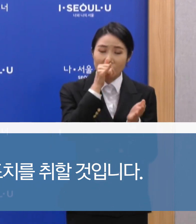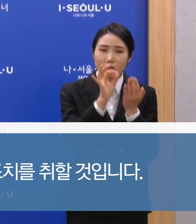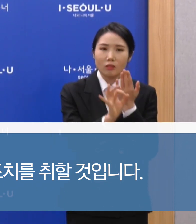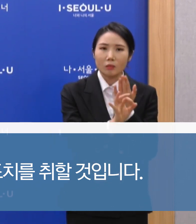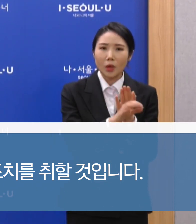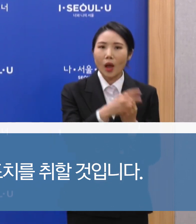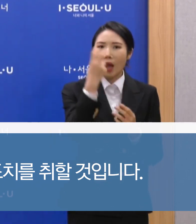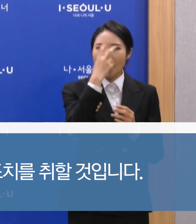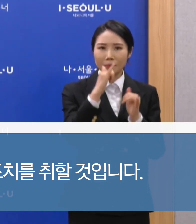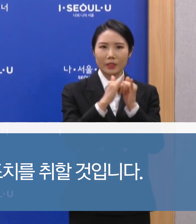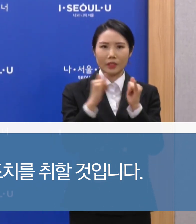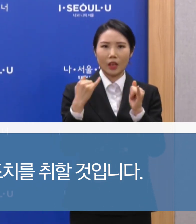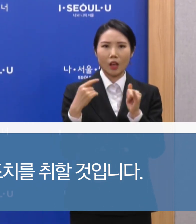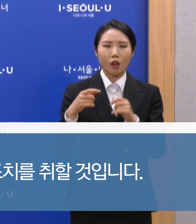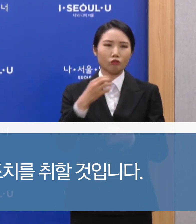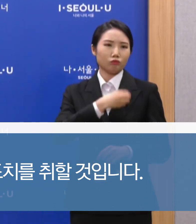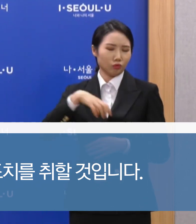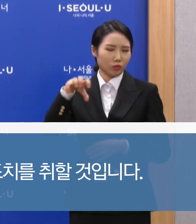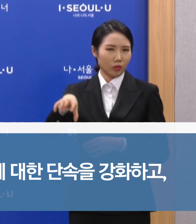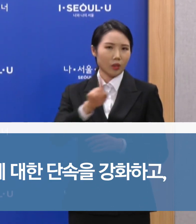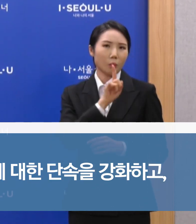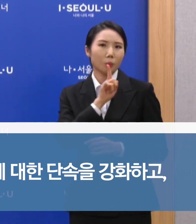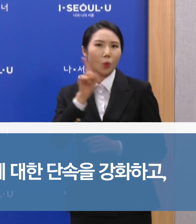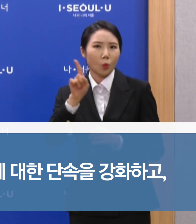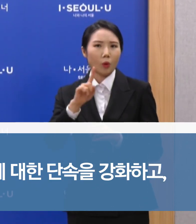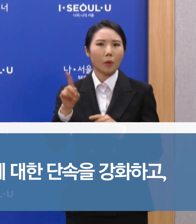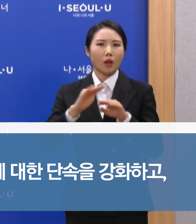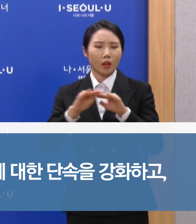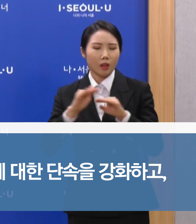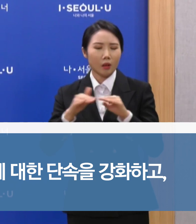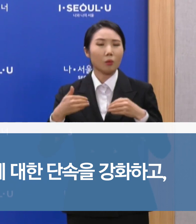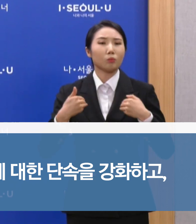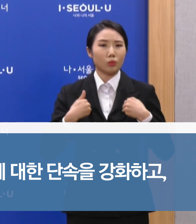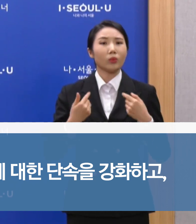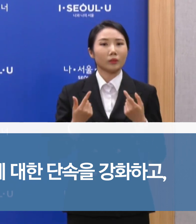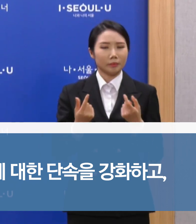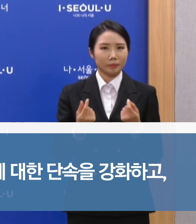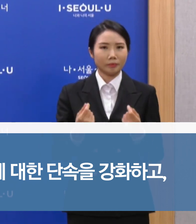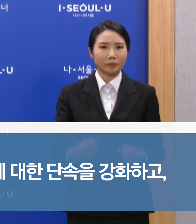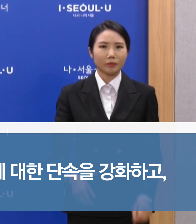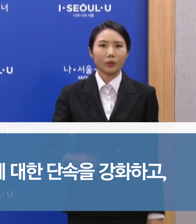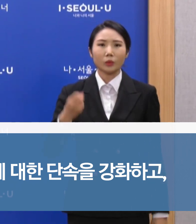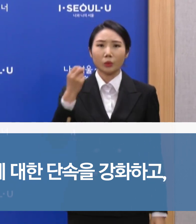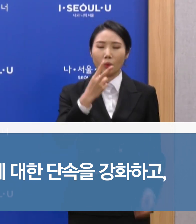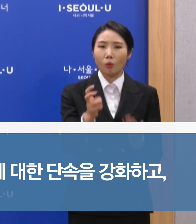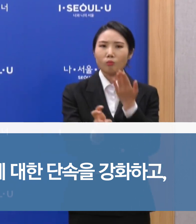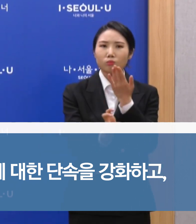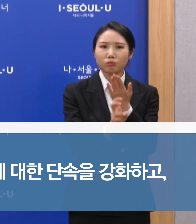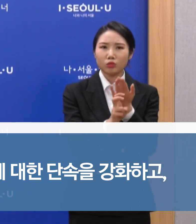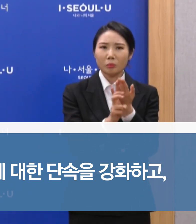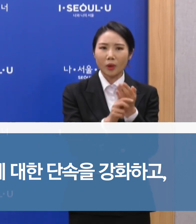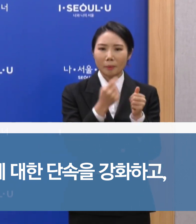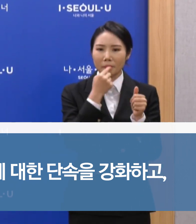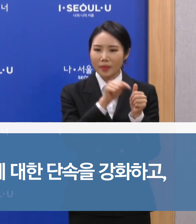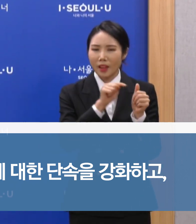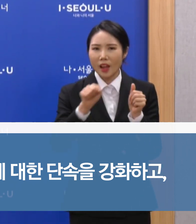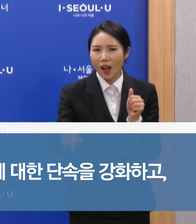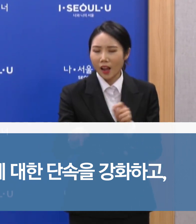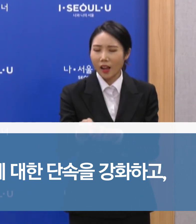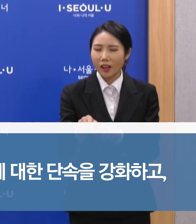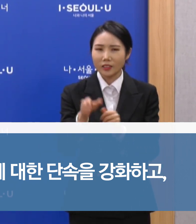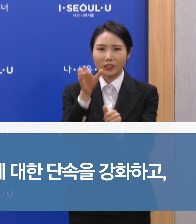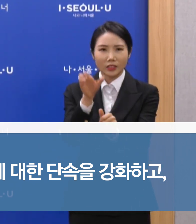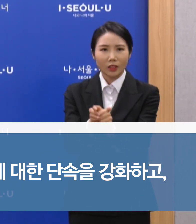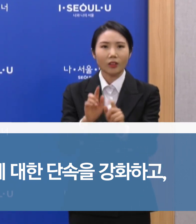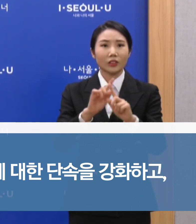해 조치를 취할 것입니다. 나아가서 서울시는 다단계 불법 하도급과 페이퍼 컴퍼니에 대한